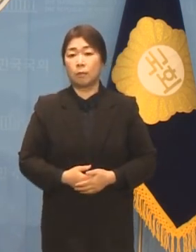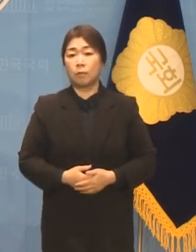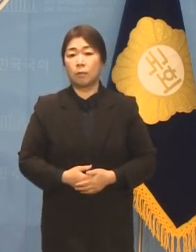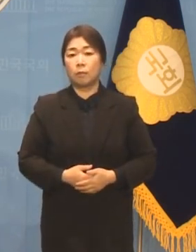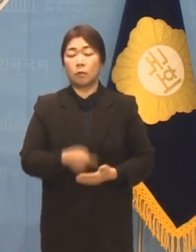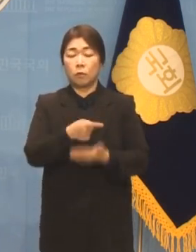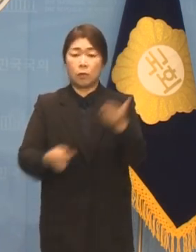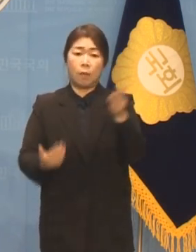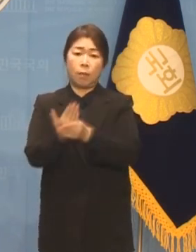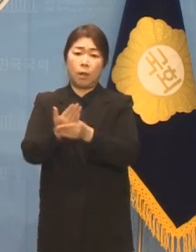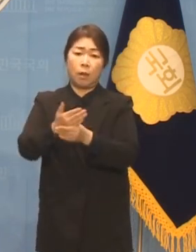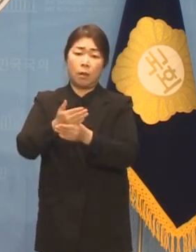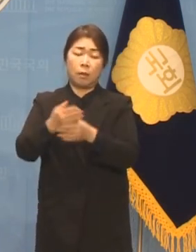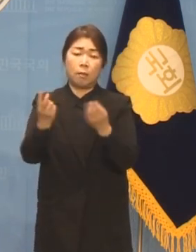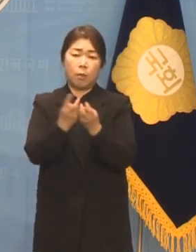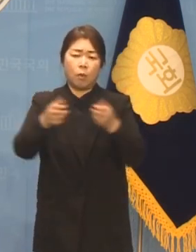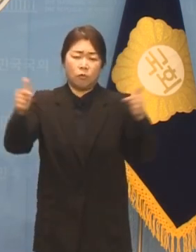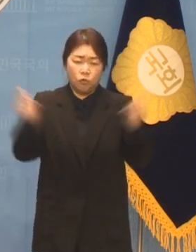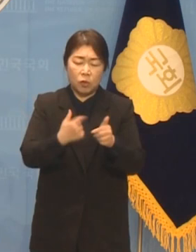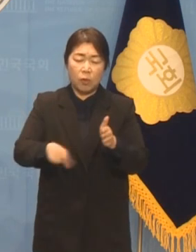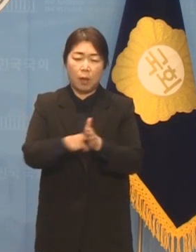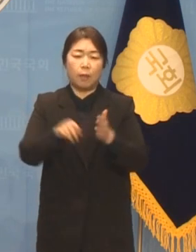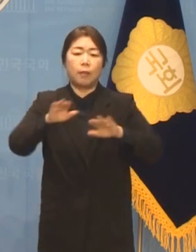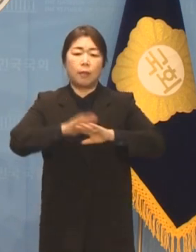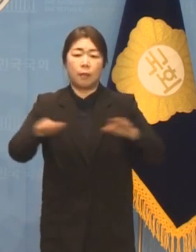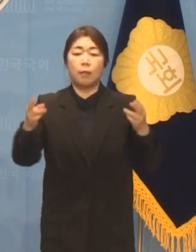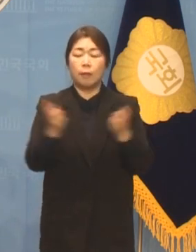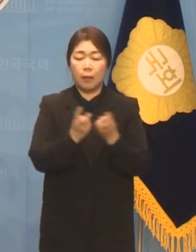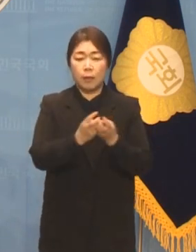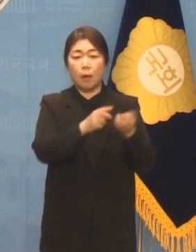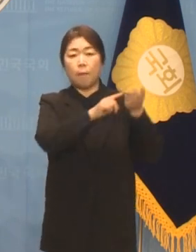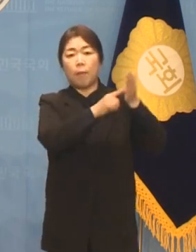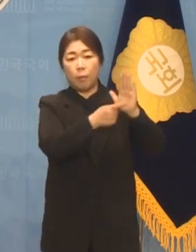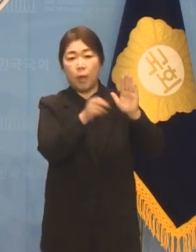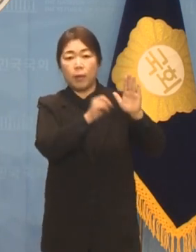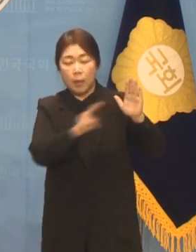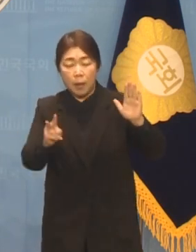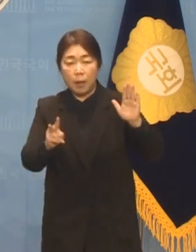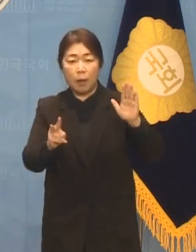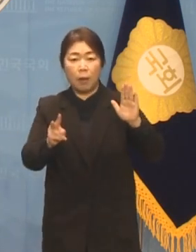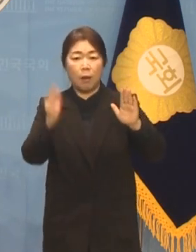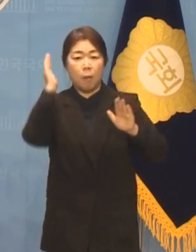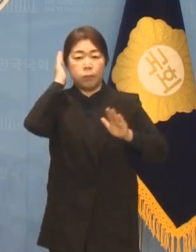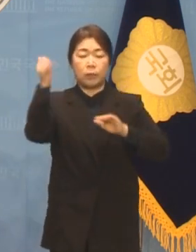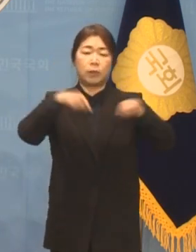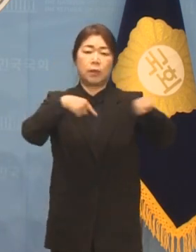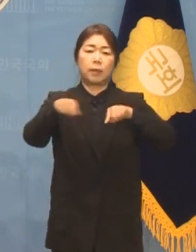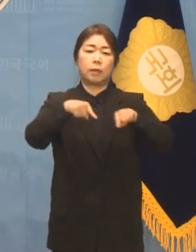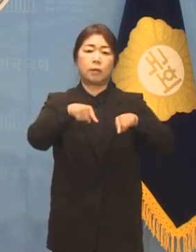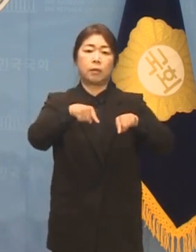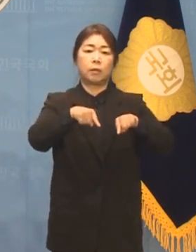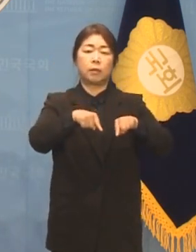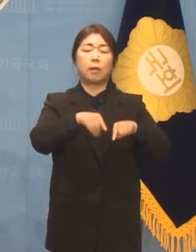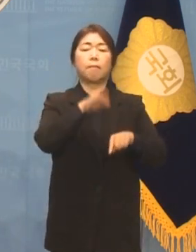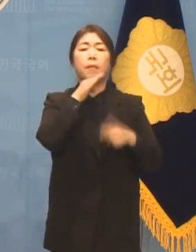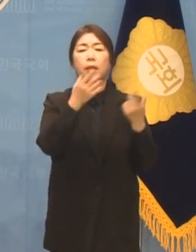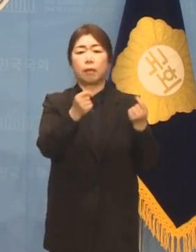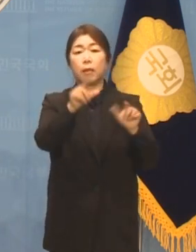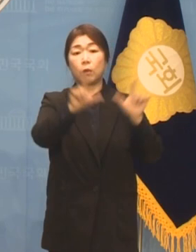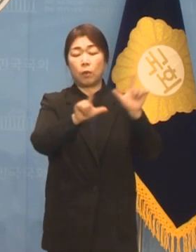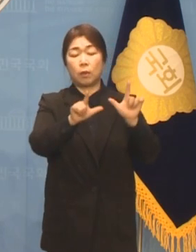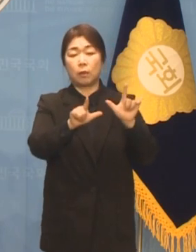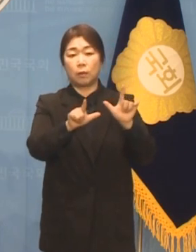위한 획기적인 대책을 발표를 했어야 행정부 수장으로서 올바른 태도였다 이렇게 말씀을